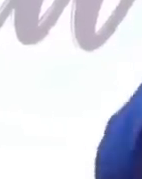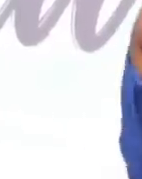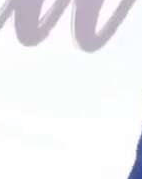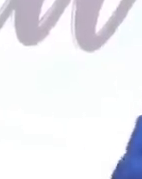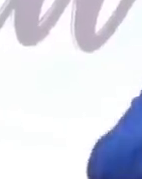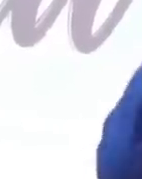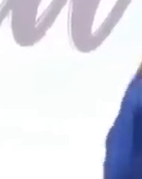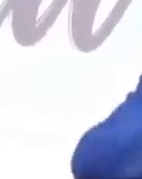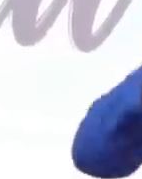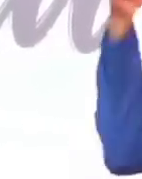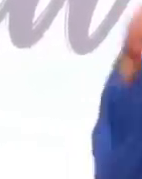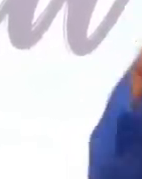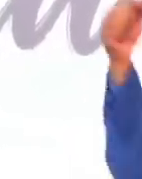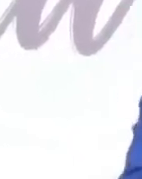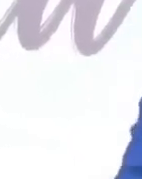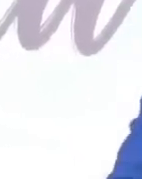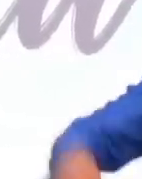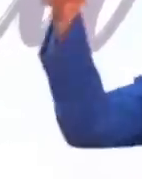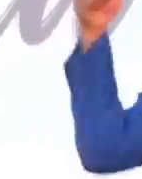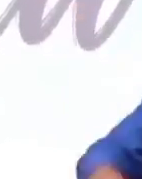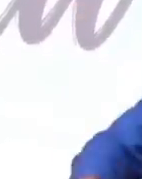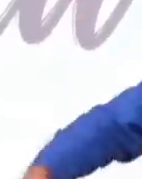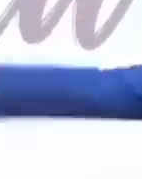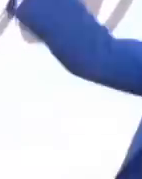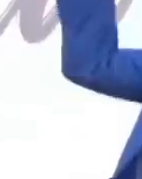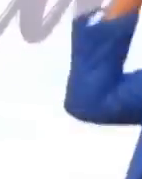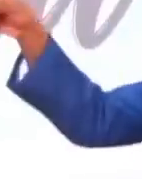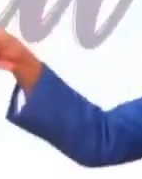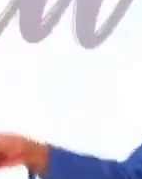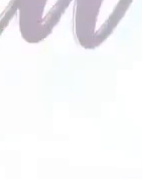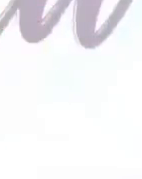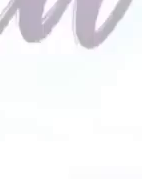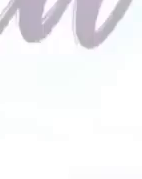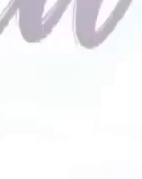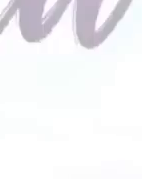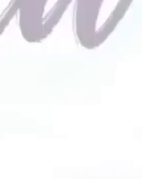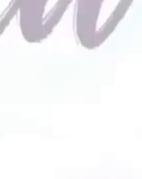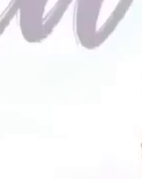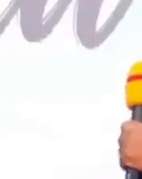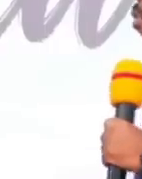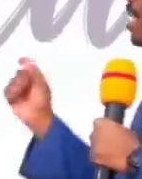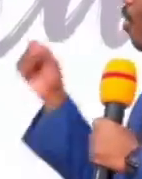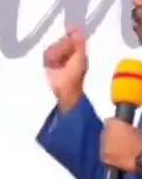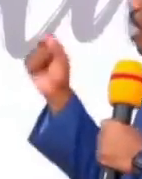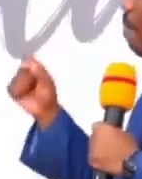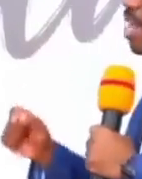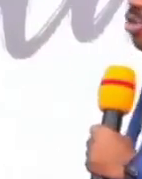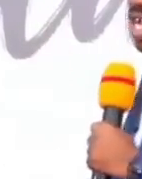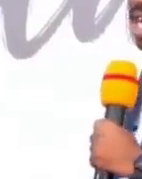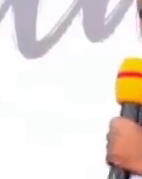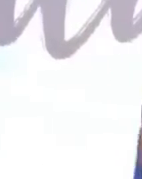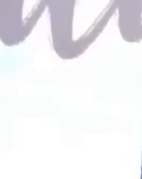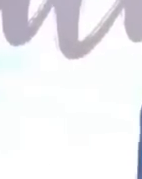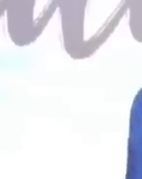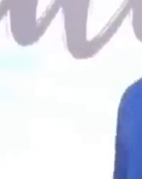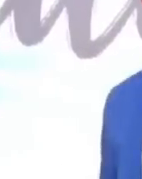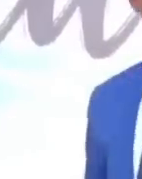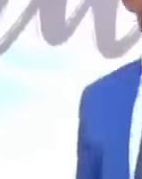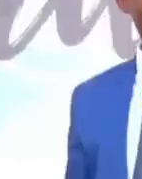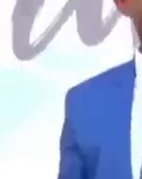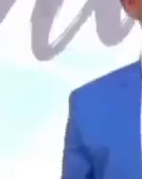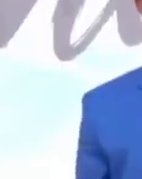ujanani ni wakati wa kupanda mbegu, uzeeni ni wakati wa kuvuna. Huwezi kuvuna ambacho hujakipanda